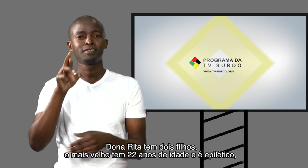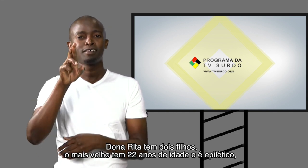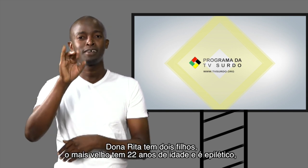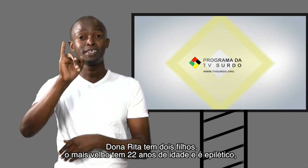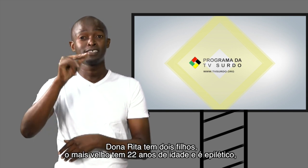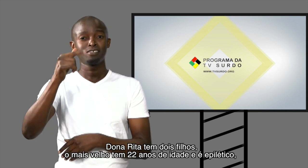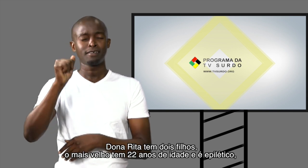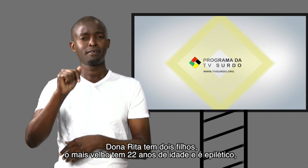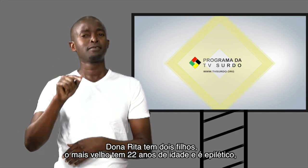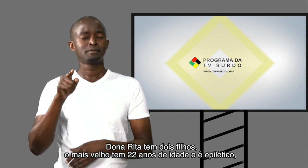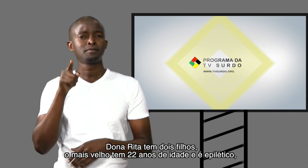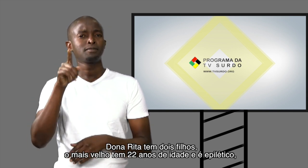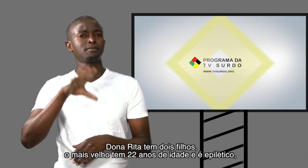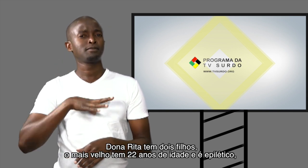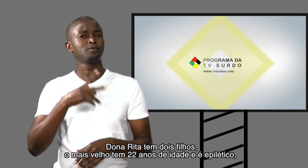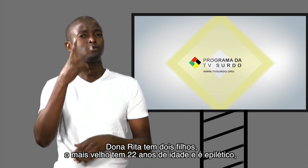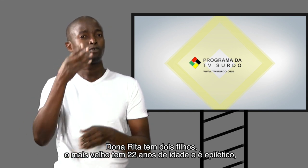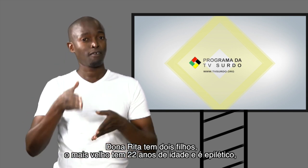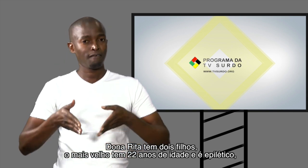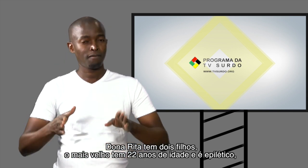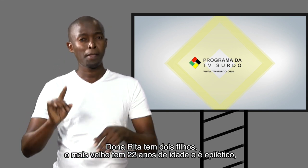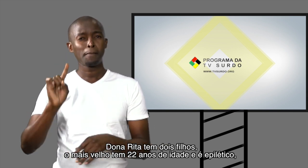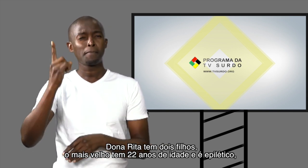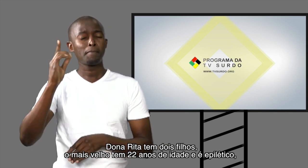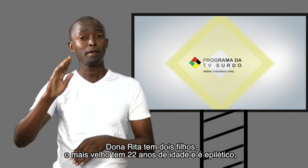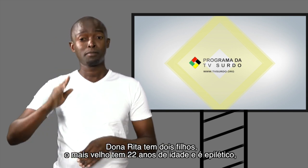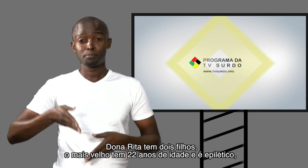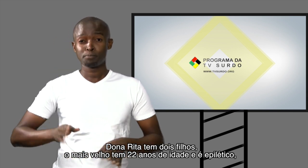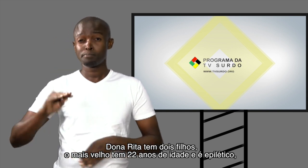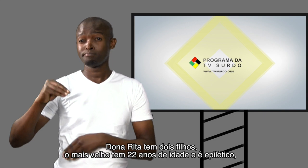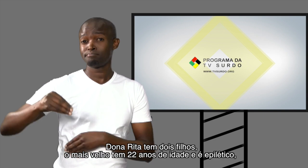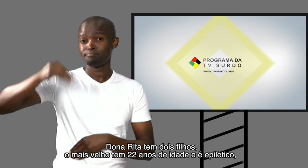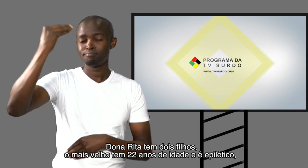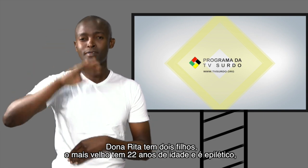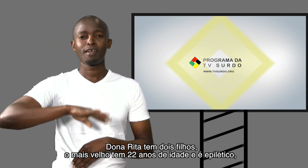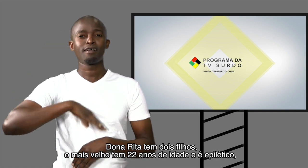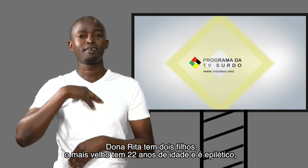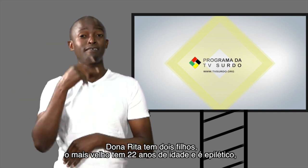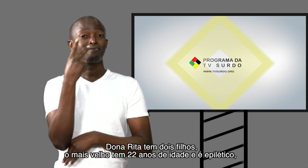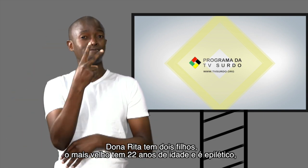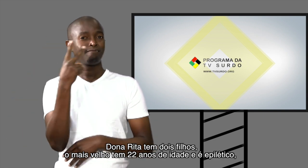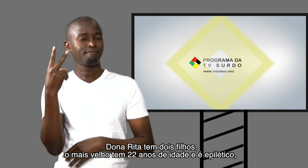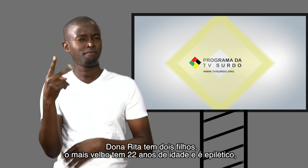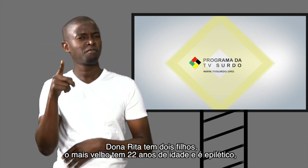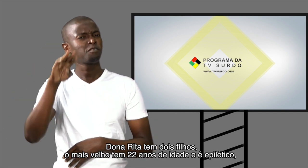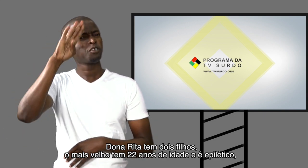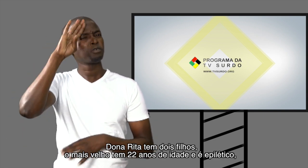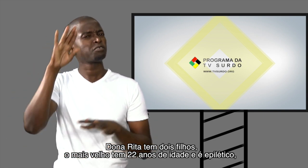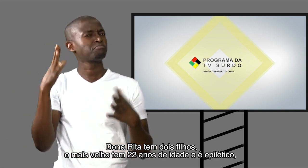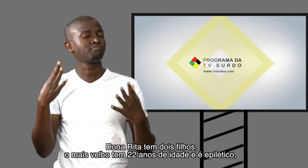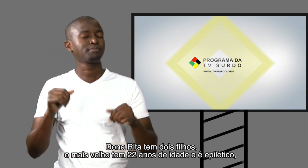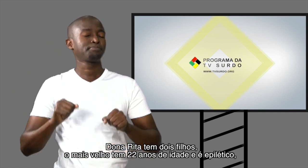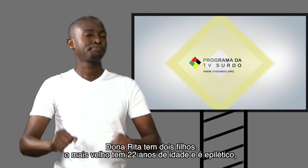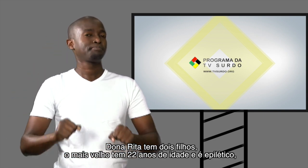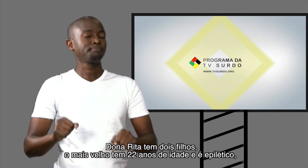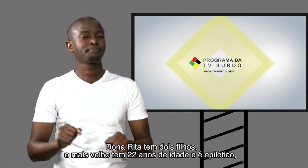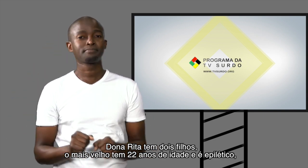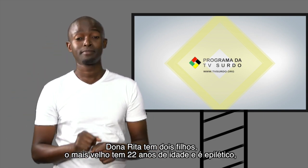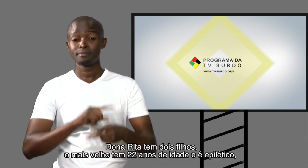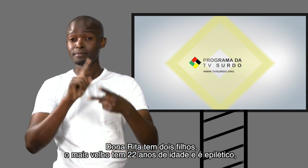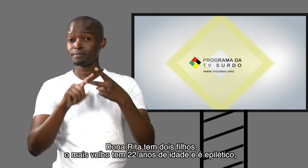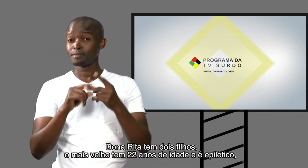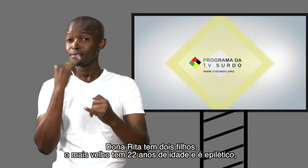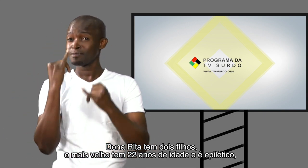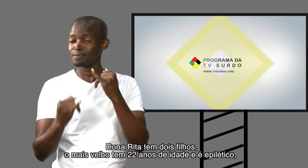Dona Rita tem dois filhos. O mais velho tem 22 anos de idade e é epiléptico. O mais novo tem 6